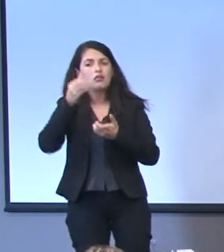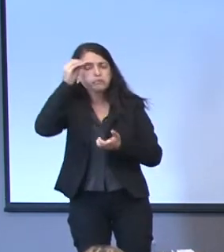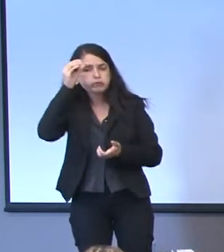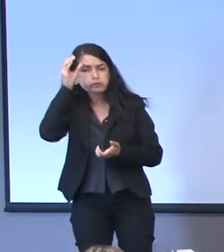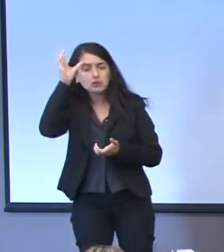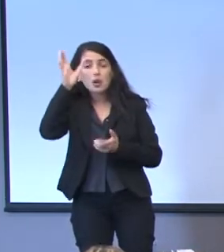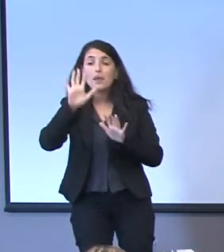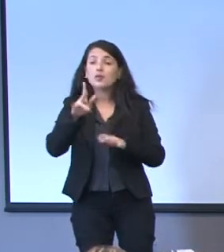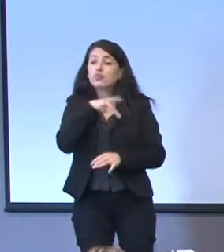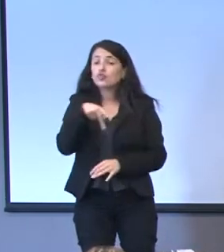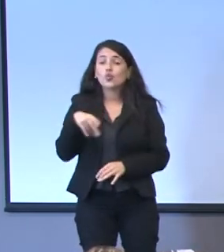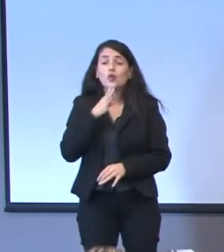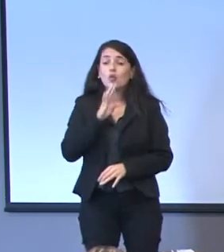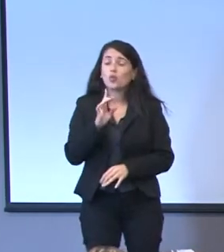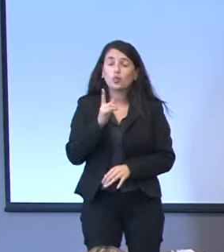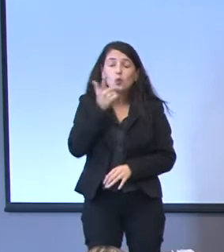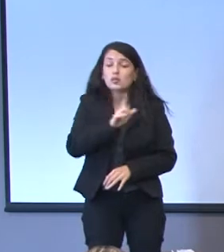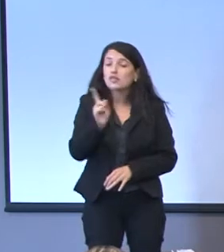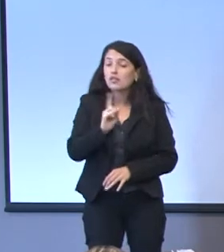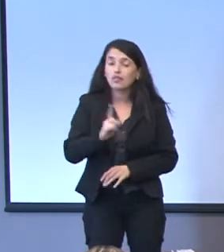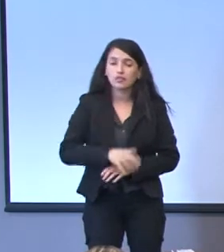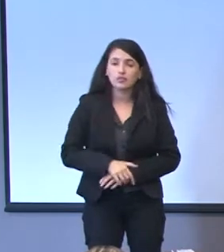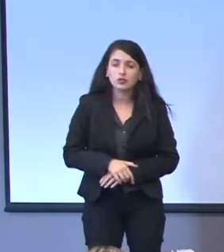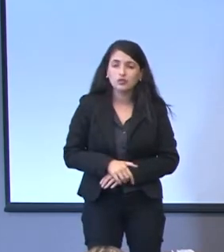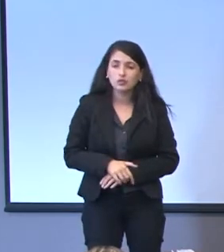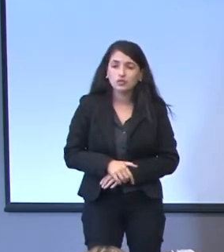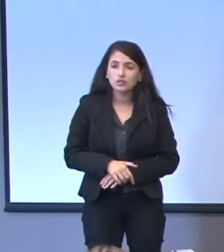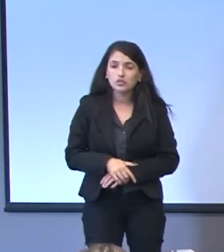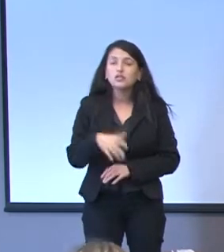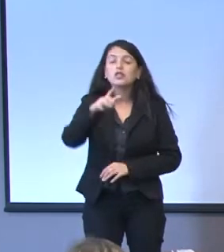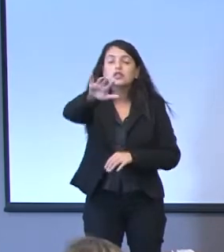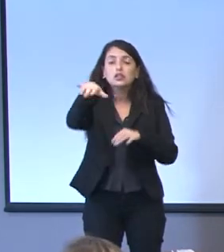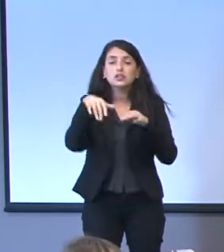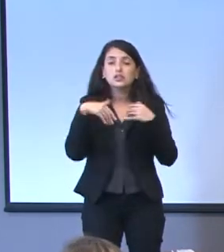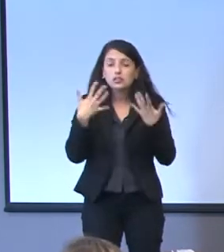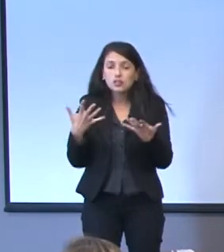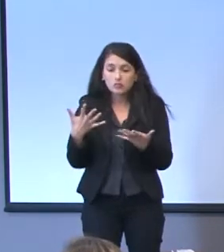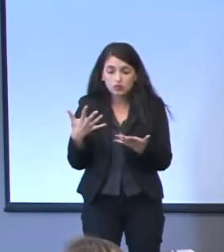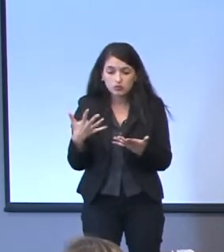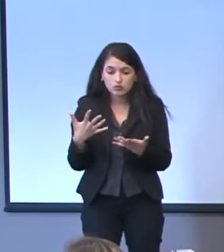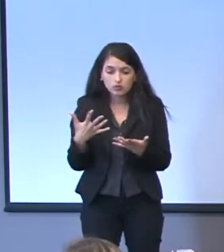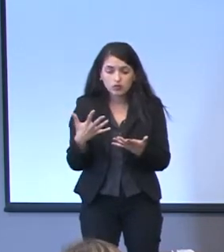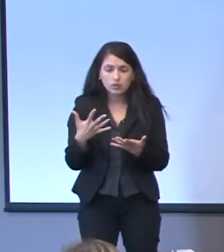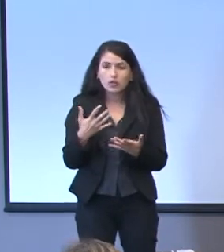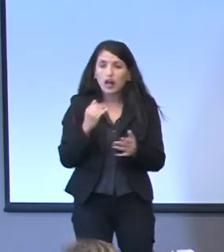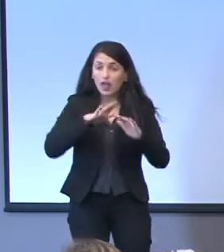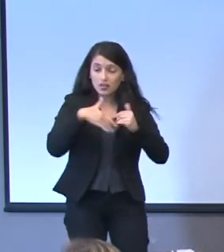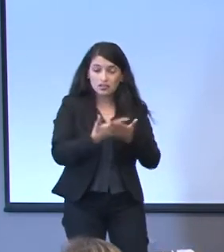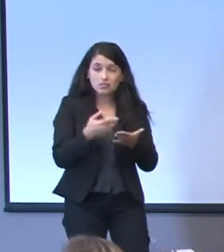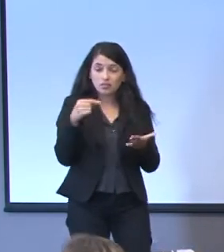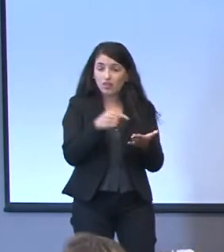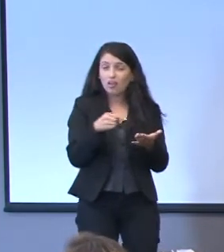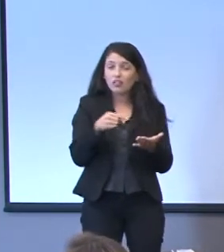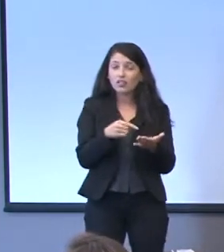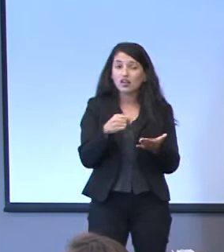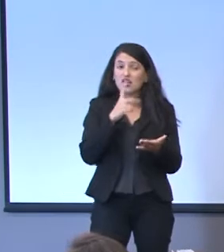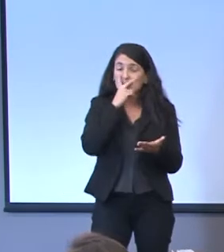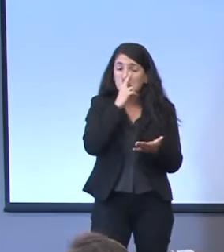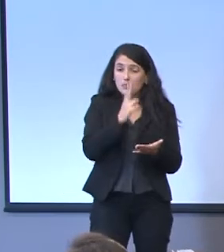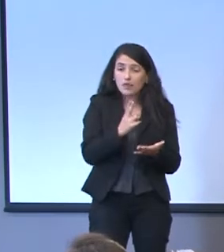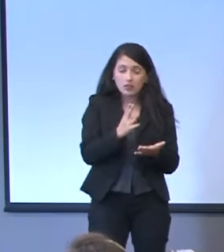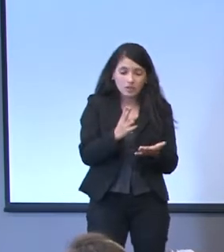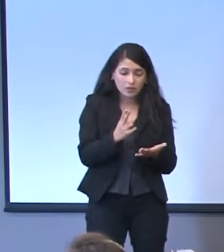e ele não está conseguindo fazer isso. Então, cada vez a perspectiva, nós dentro da escola, é vendo